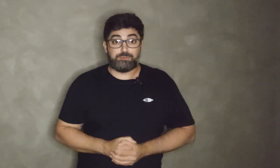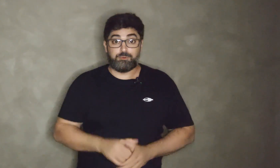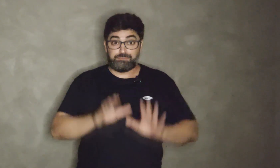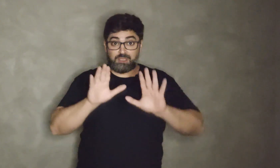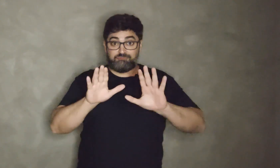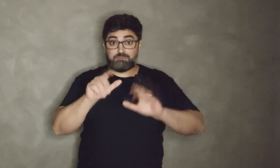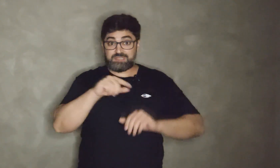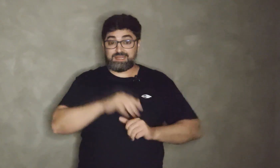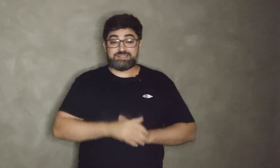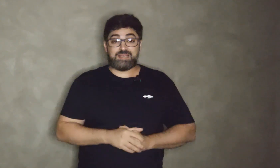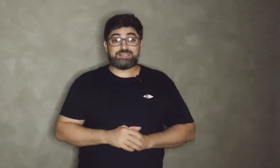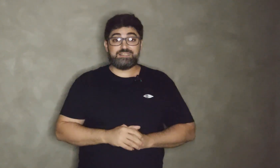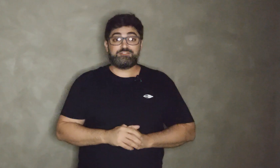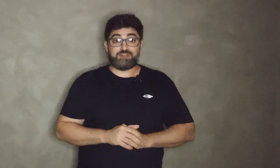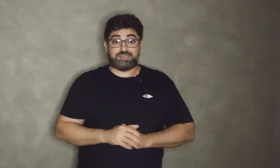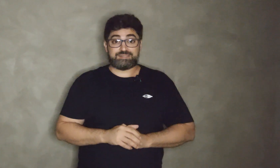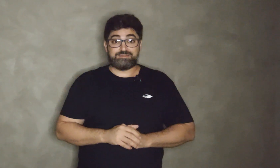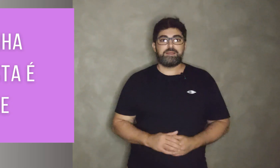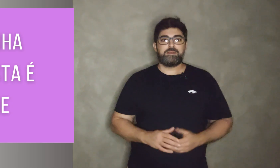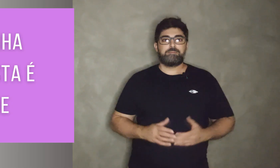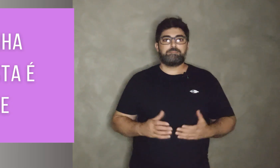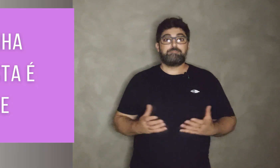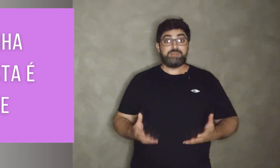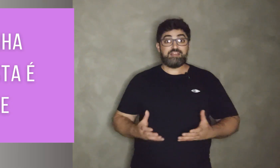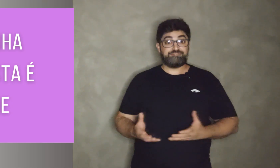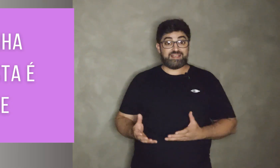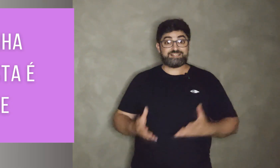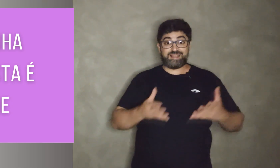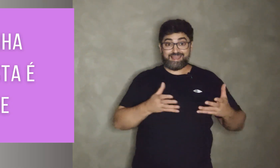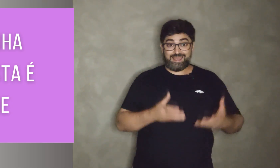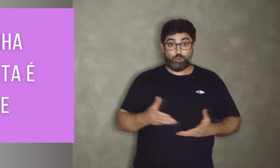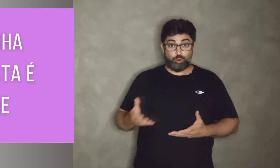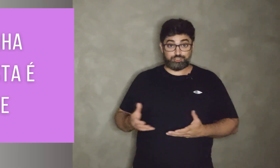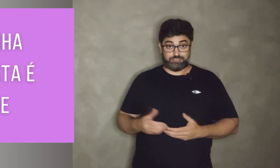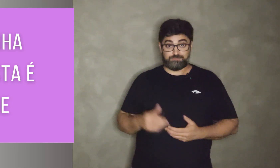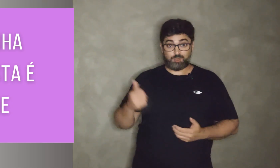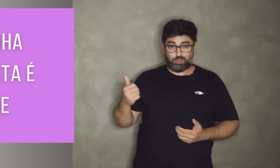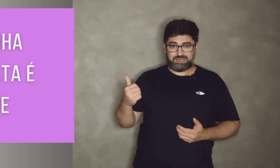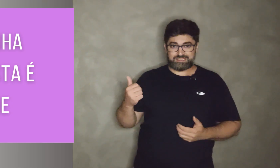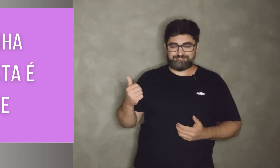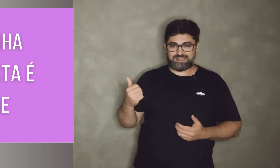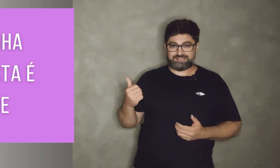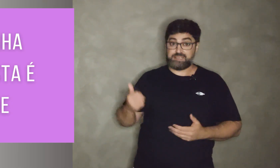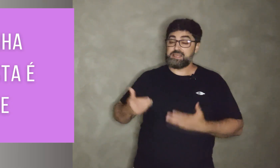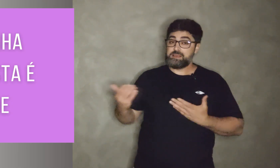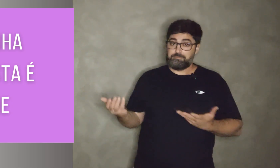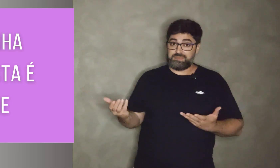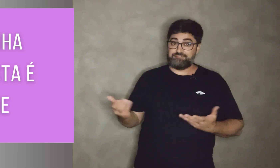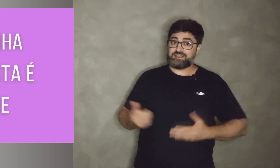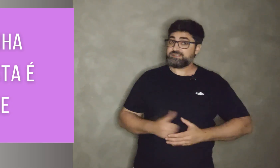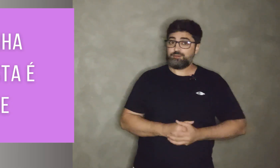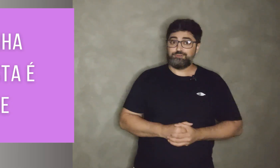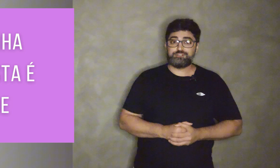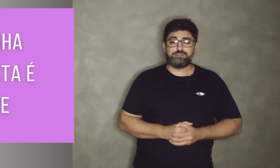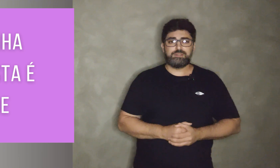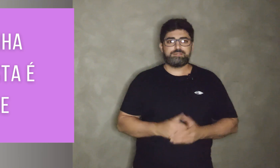tópico. Vamos analisar a seguinte frase. Minha festa é hoje. Olha essa frase aí. Minha festa é hoje,